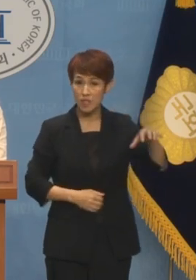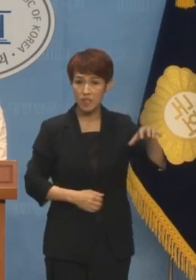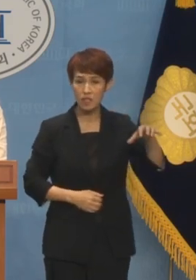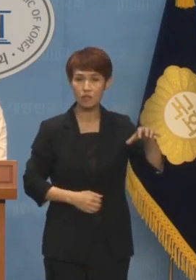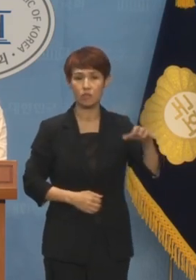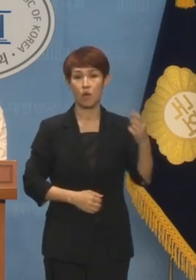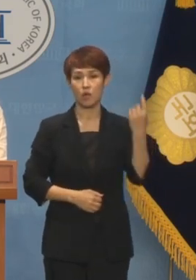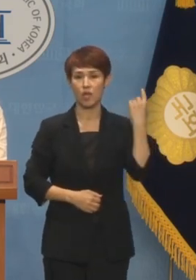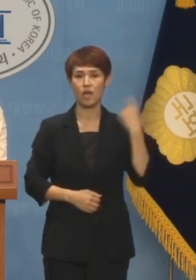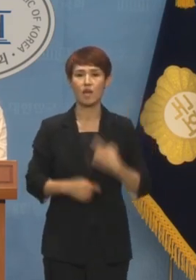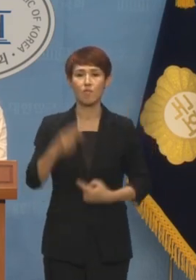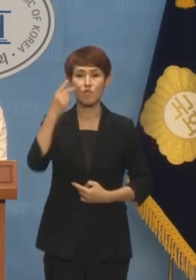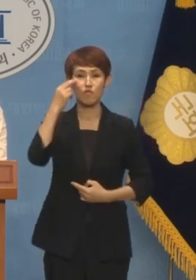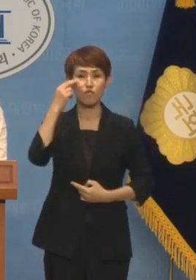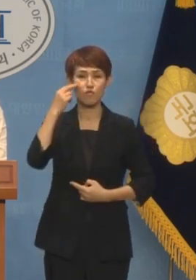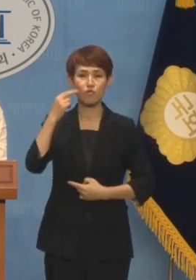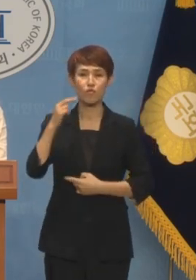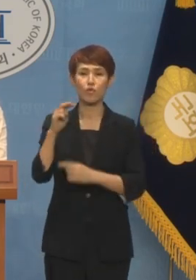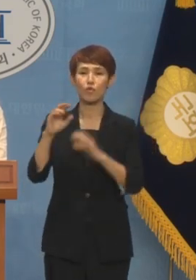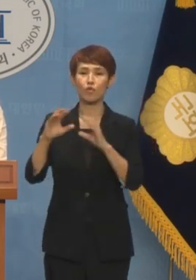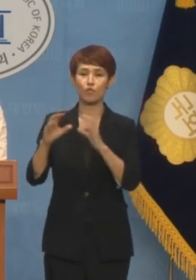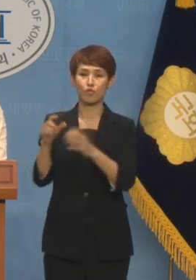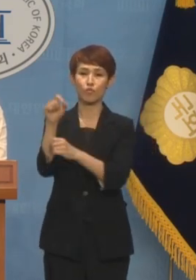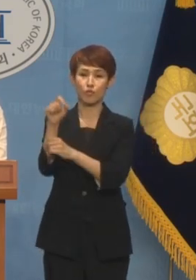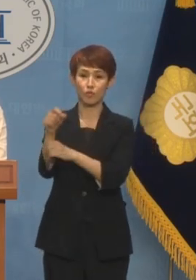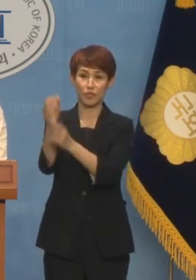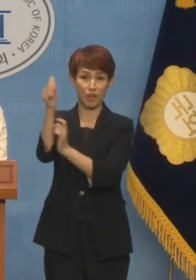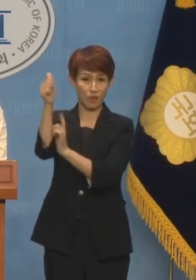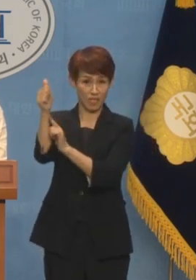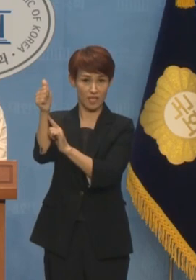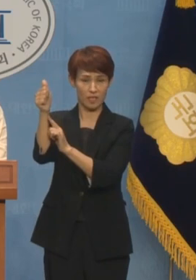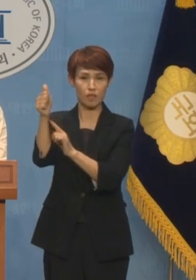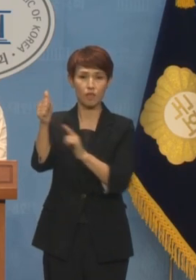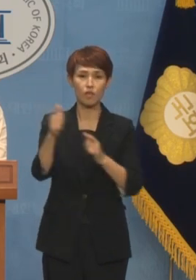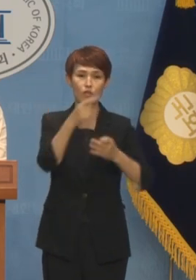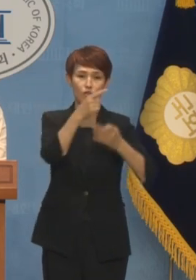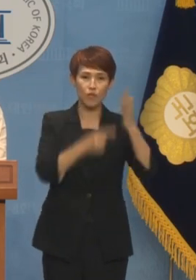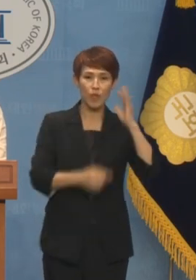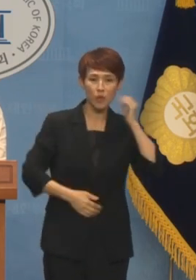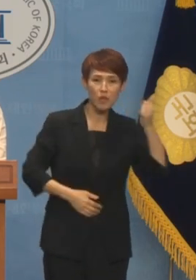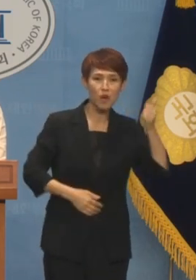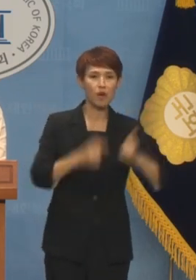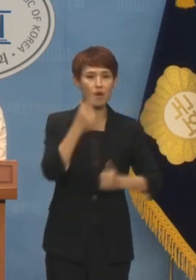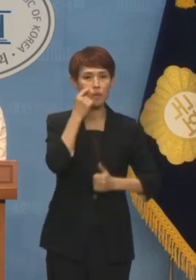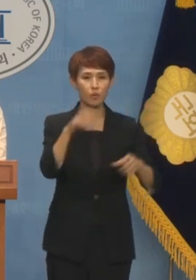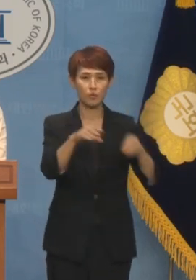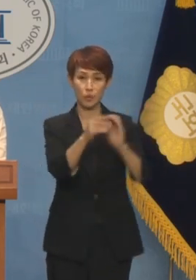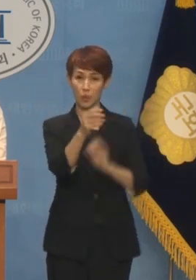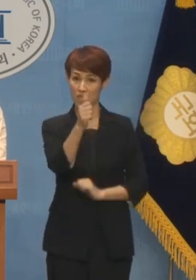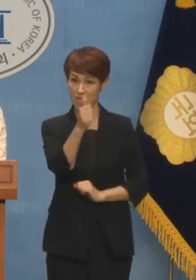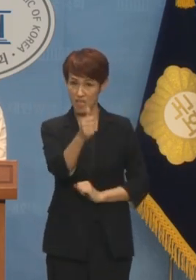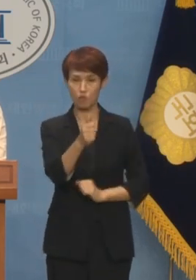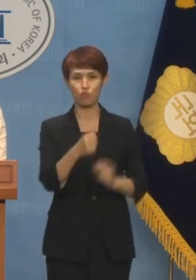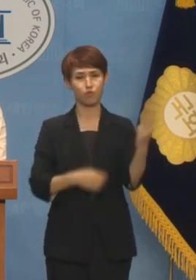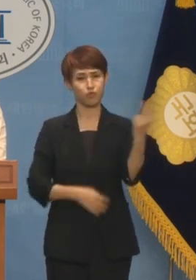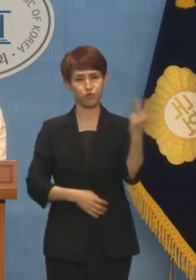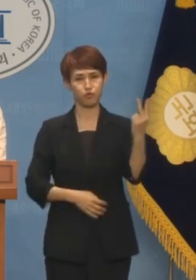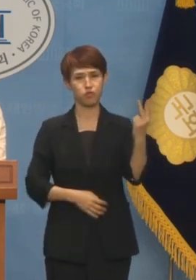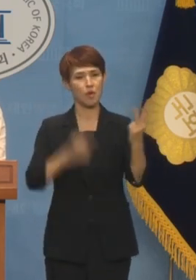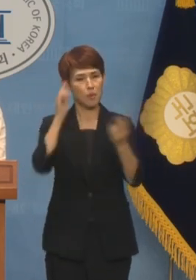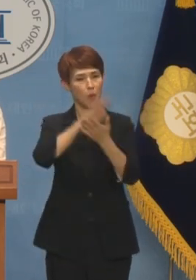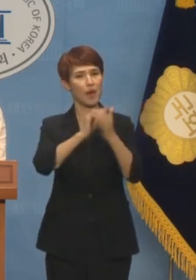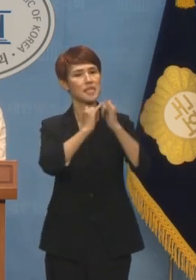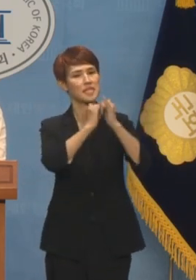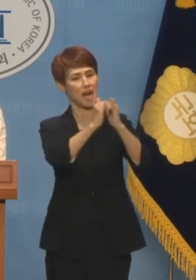어제 커트 캠벨 미국 국무부 부장관이 윤석열 대통령과 기시다 후미호 일본 총리가 노벨